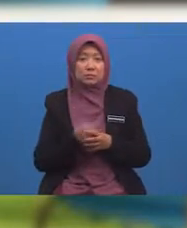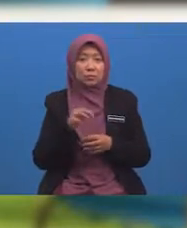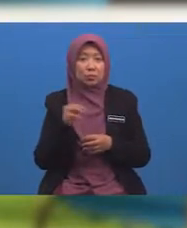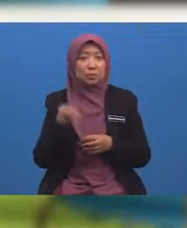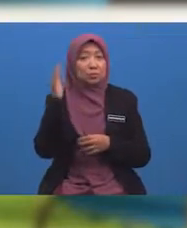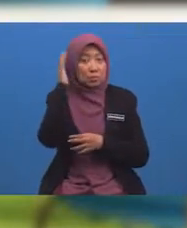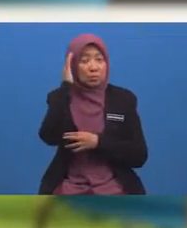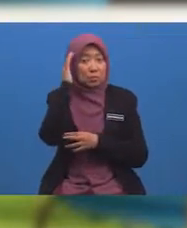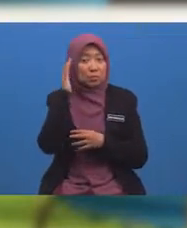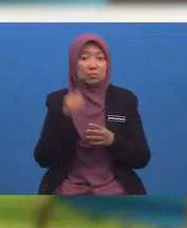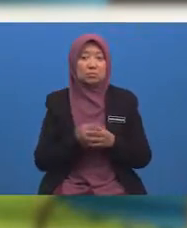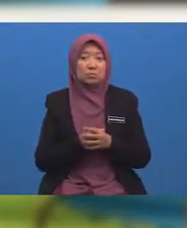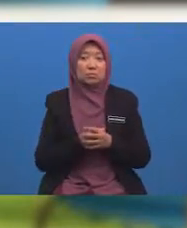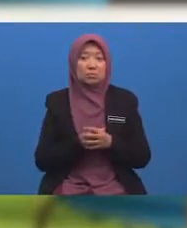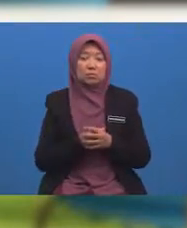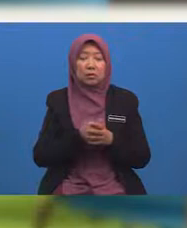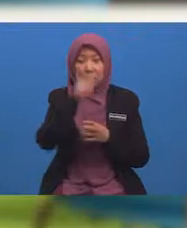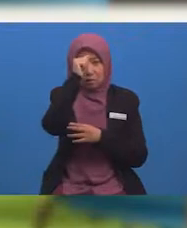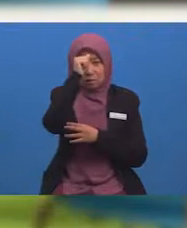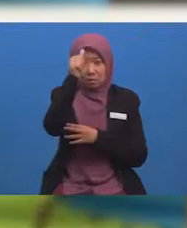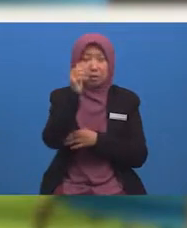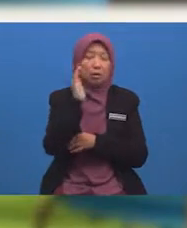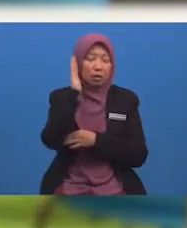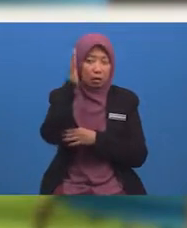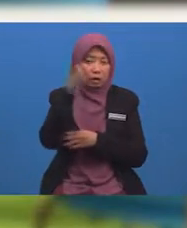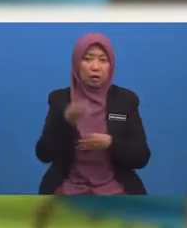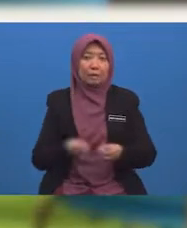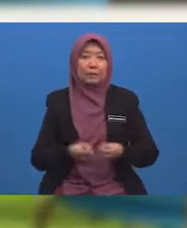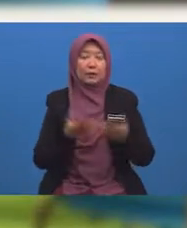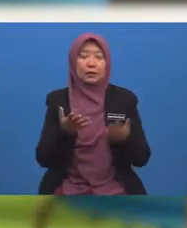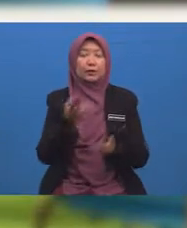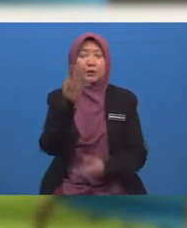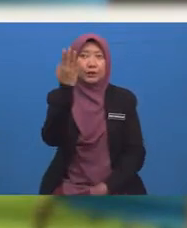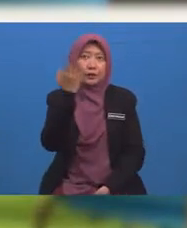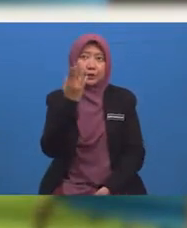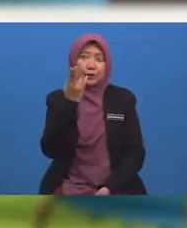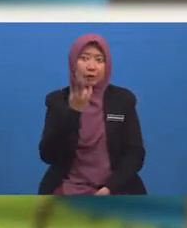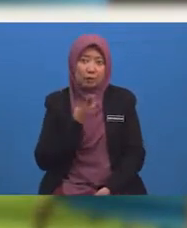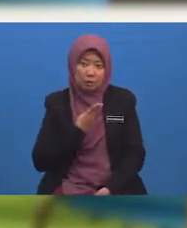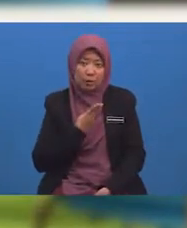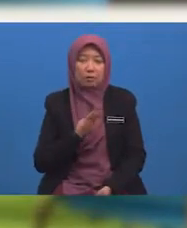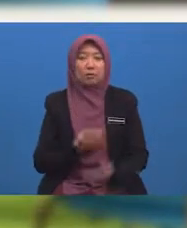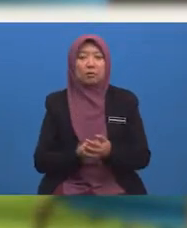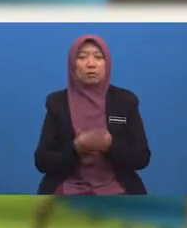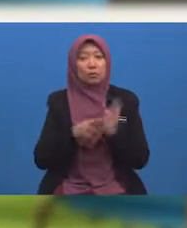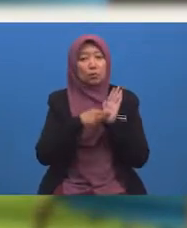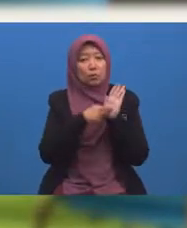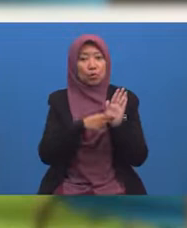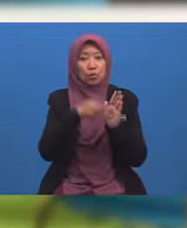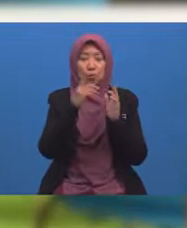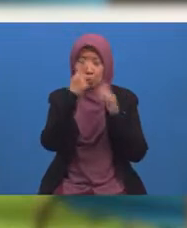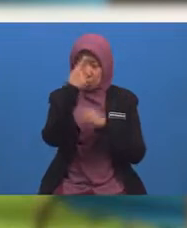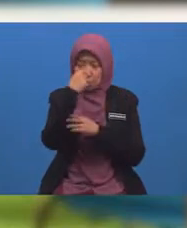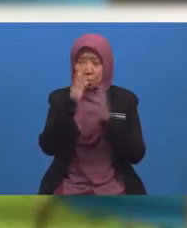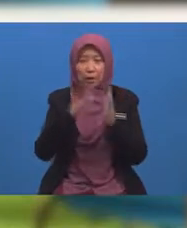tahu bahawa Allah akan memberikan hidayah atau petunjuk kepada orang yang